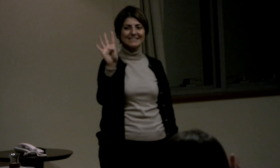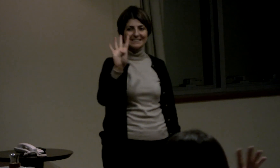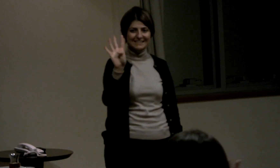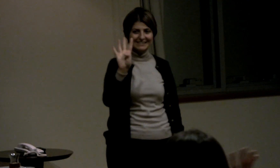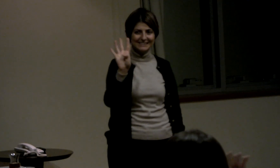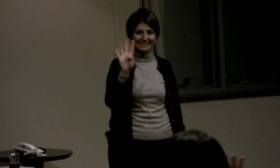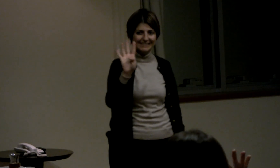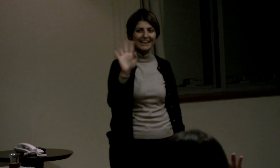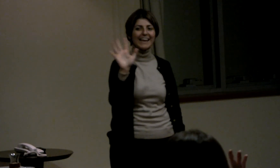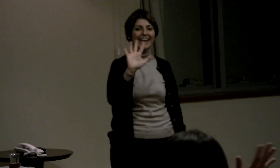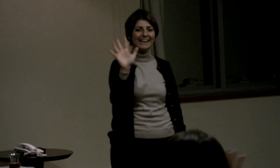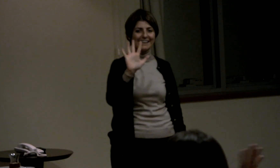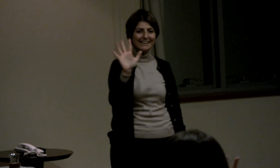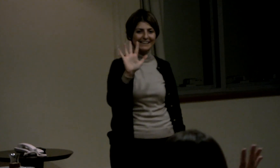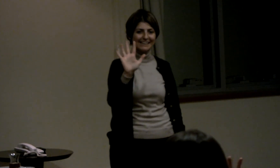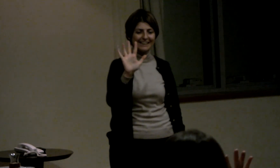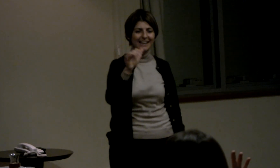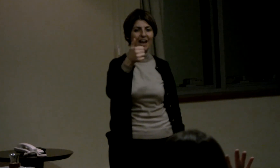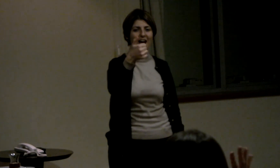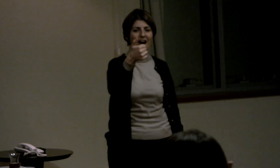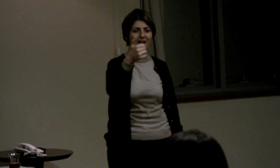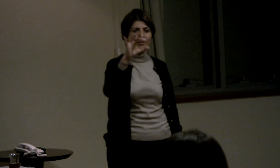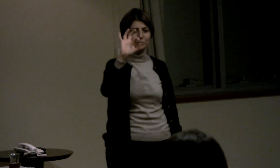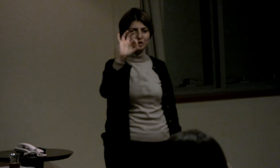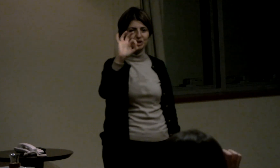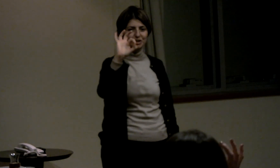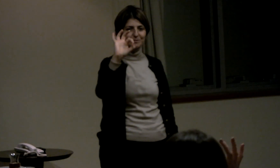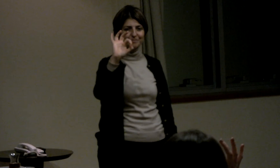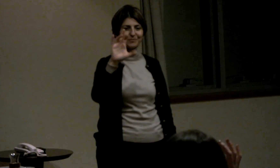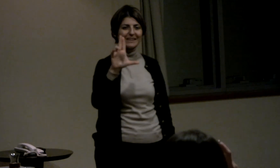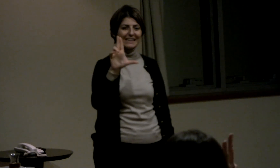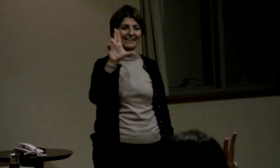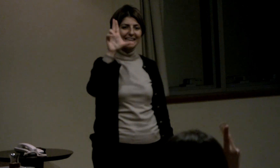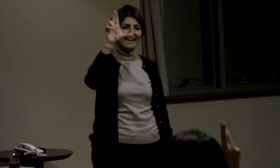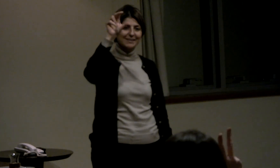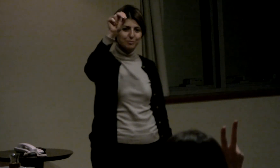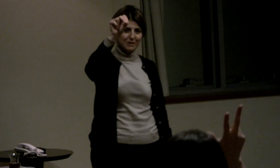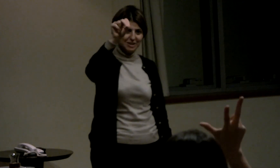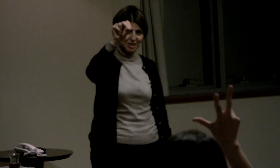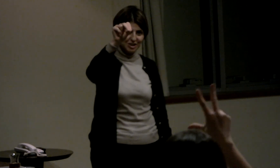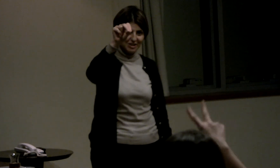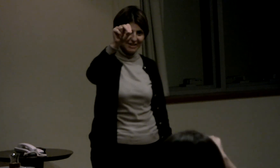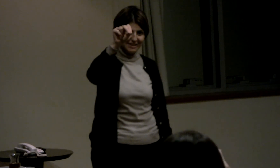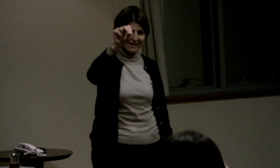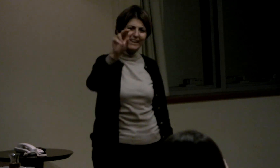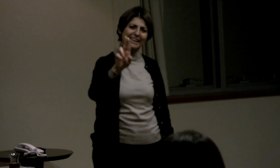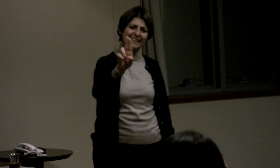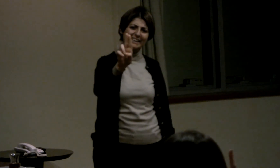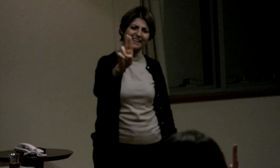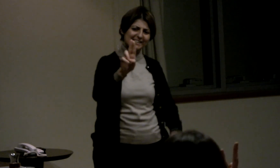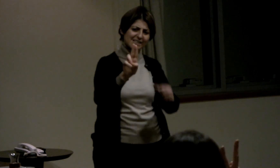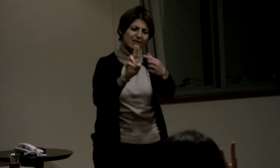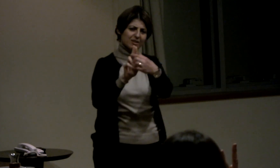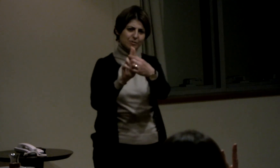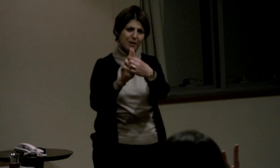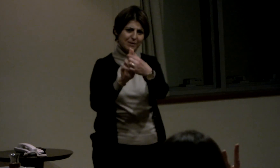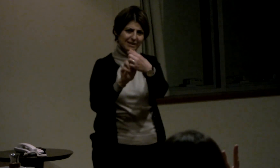40, 50, 60, 70. 7 aslında parmaklar